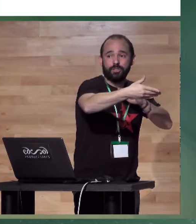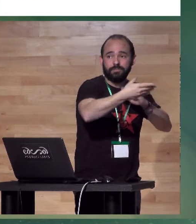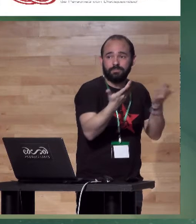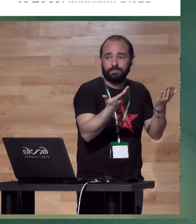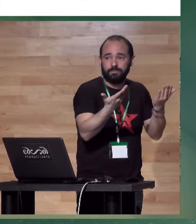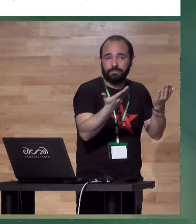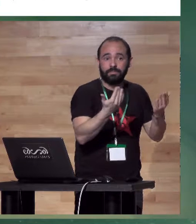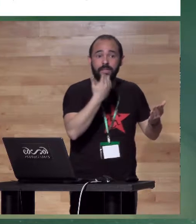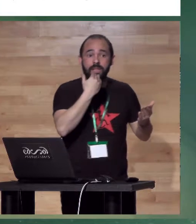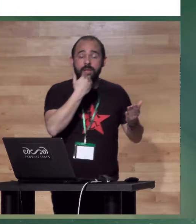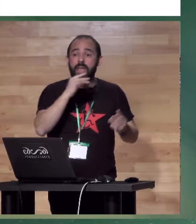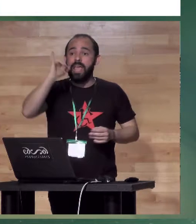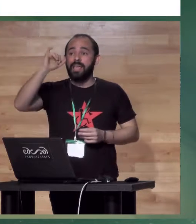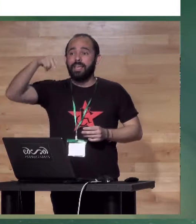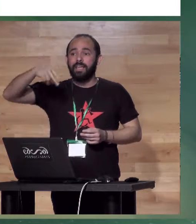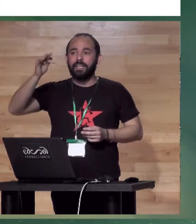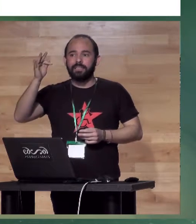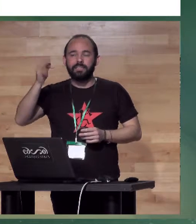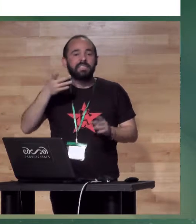¿Qué significa? Pues que se graba en exterior.